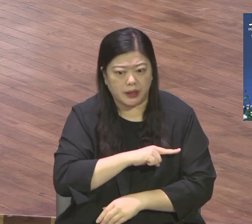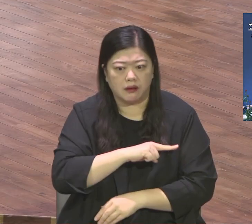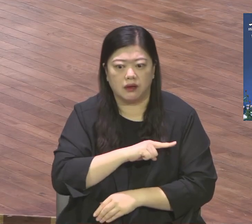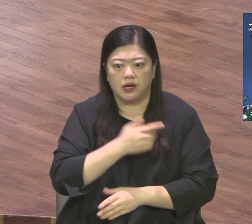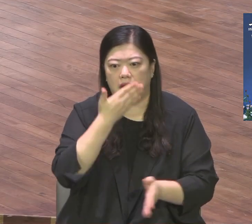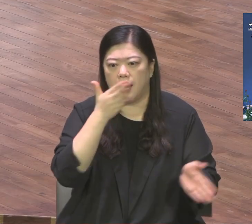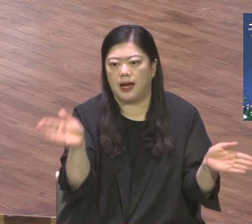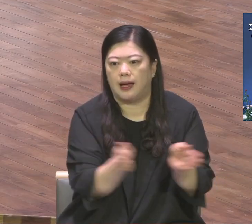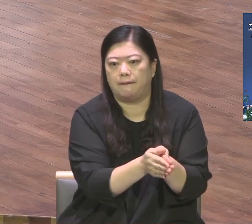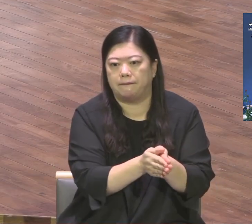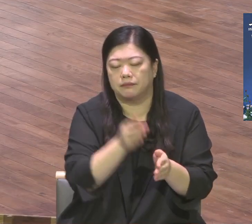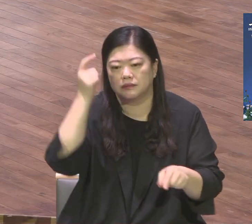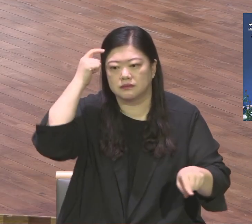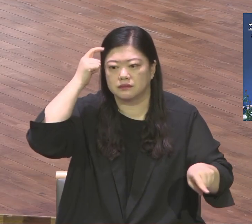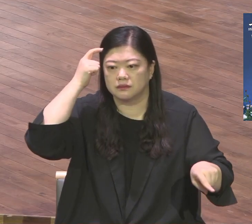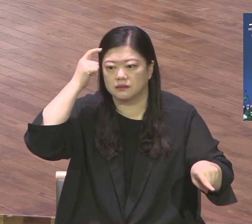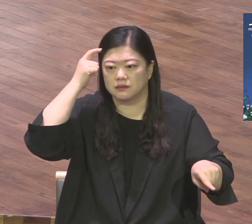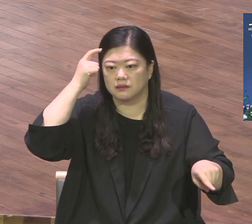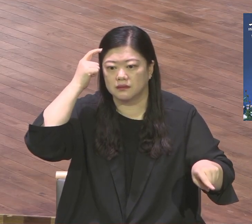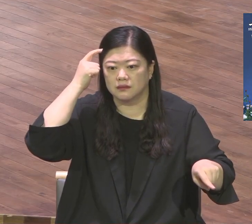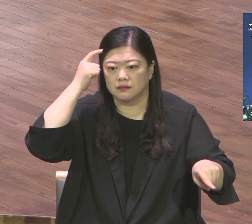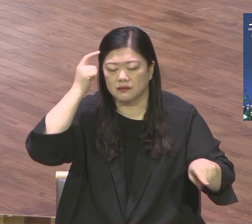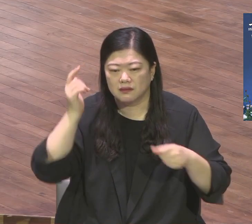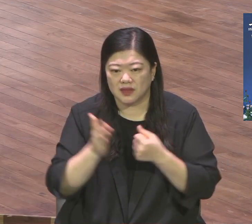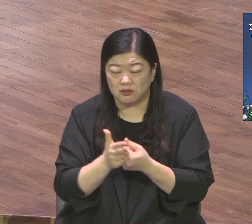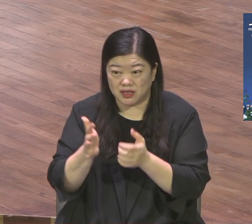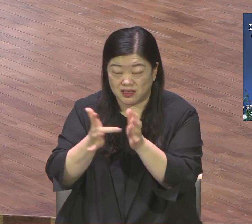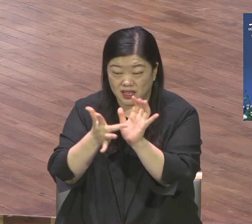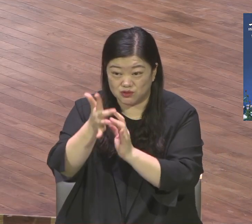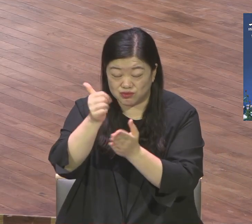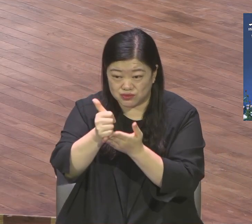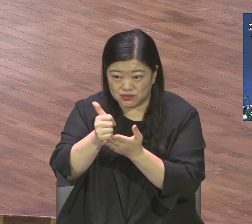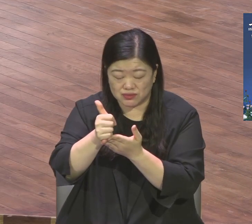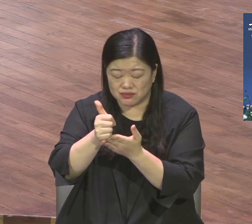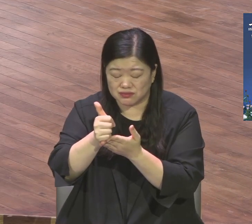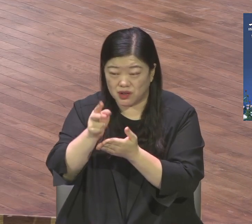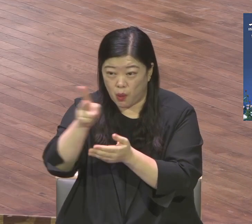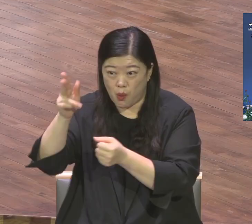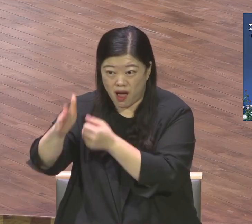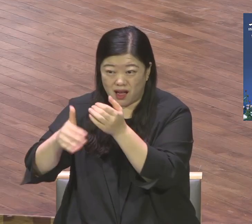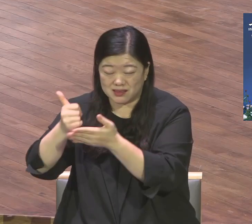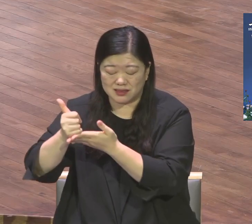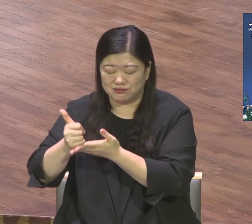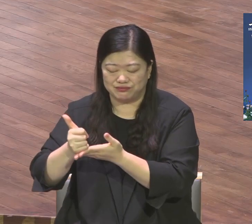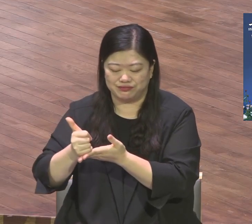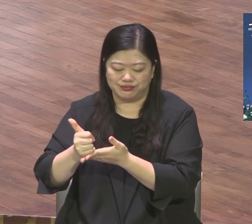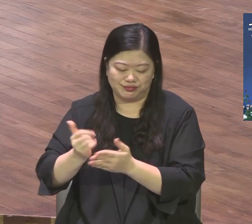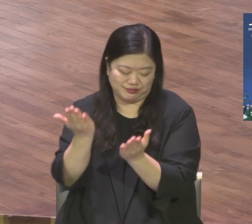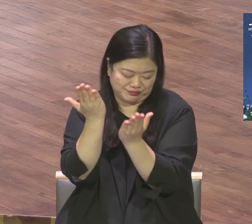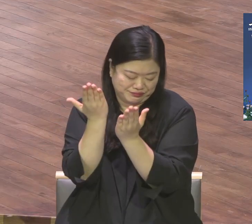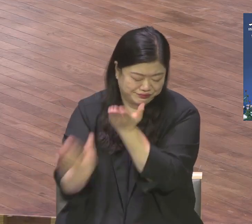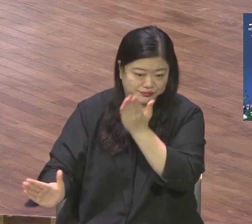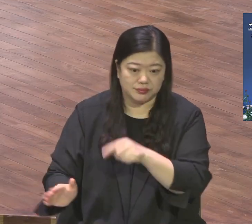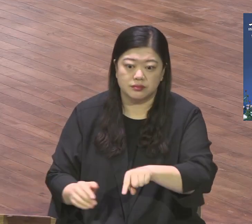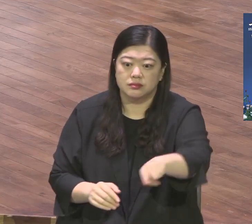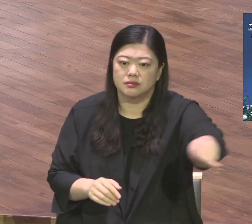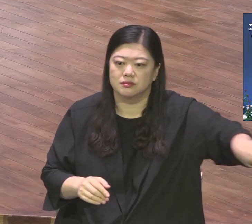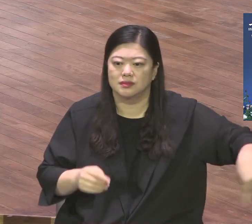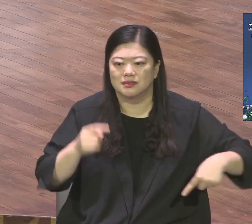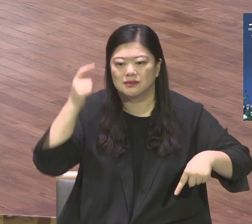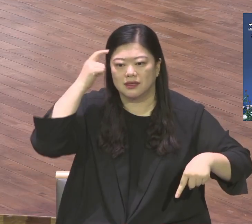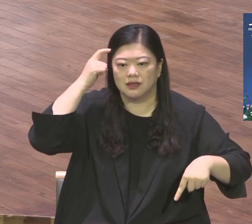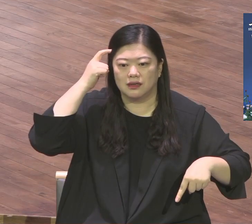있느냐? 이 주장이에요. 영지주의자. 어떻게 악한 육체에 하나님이 올 수